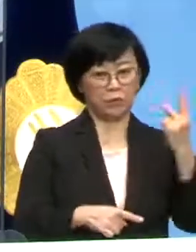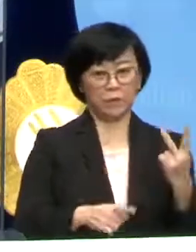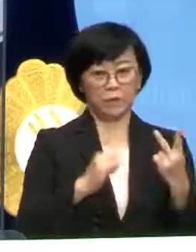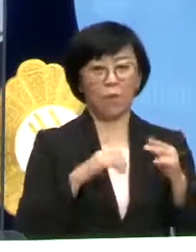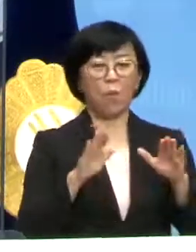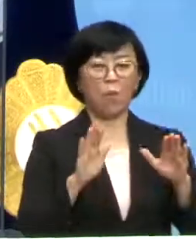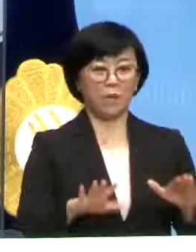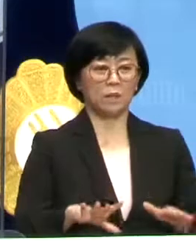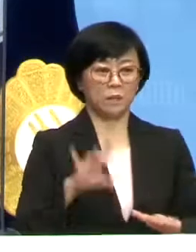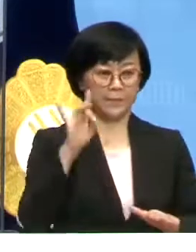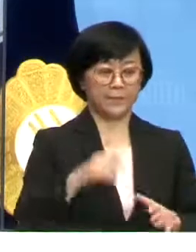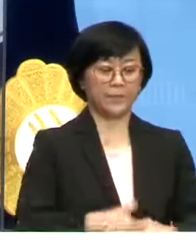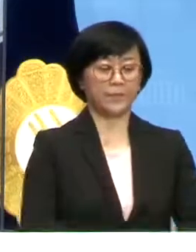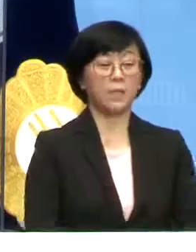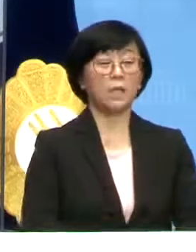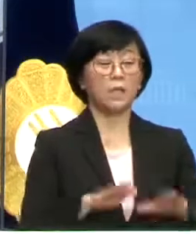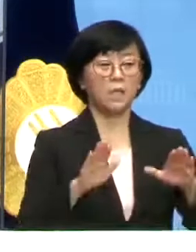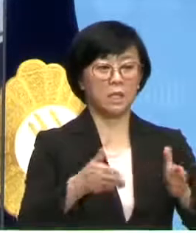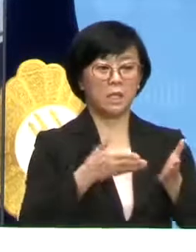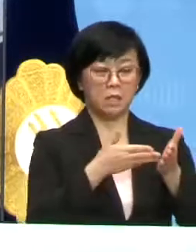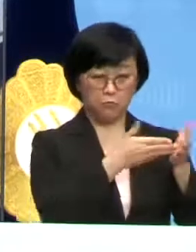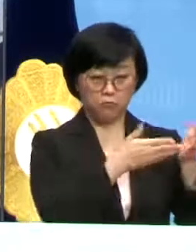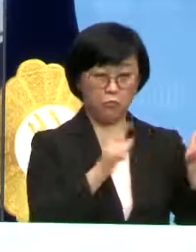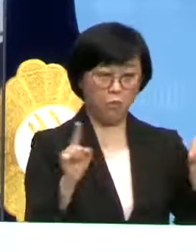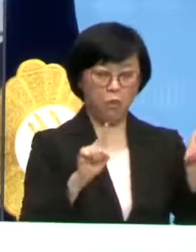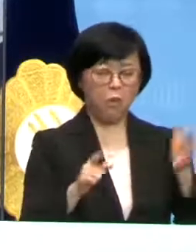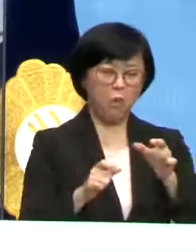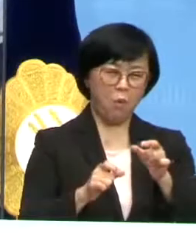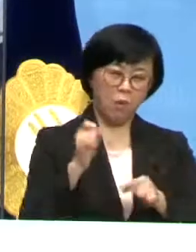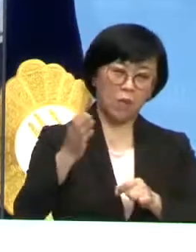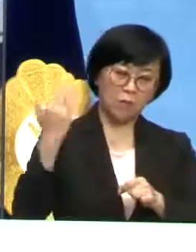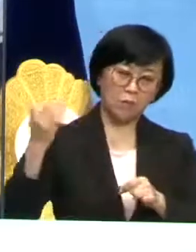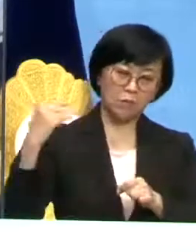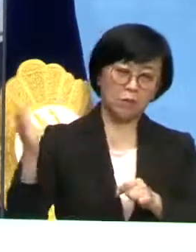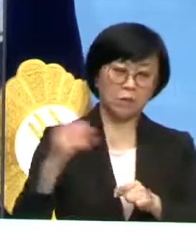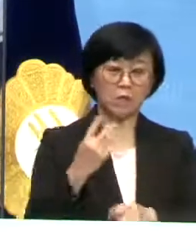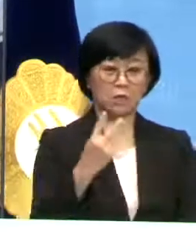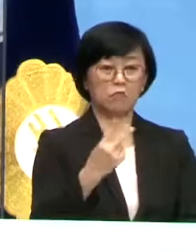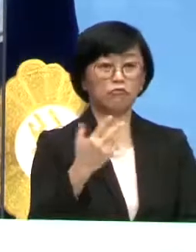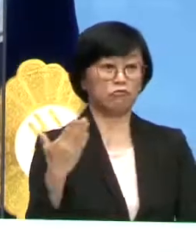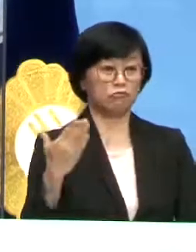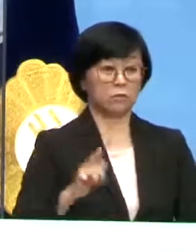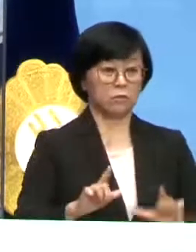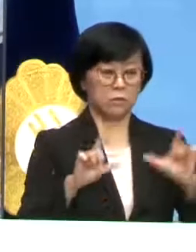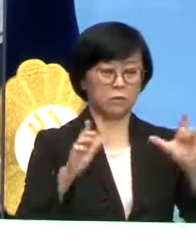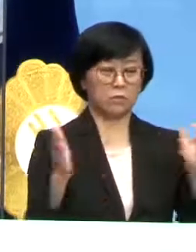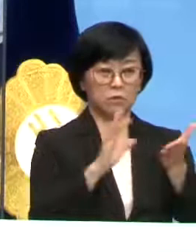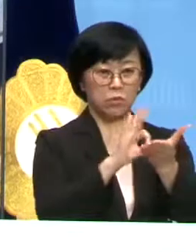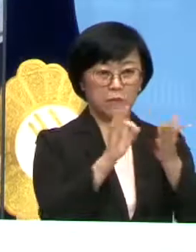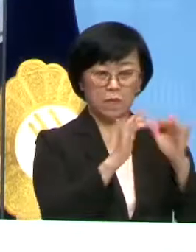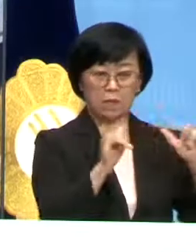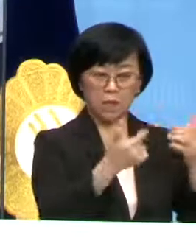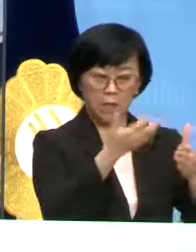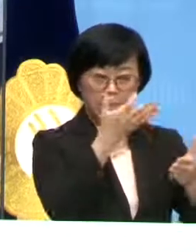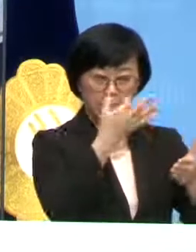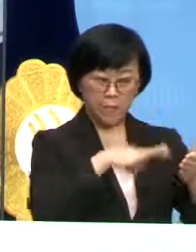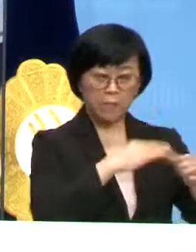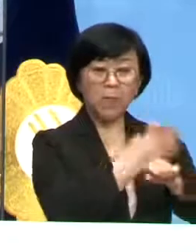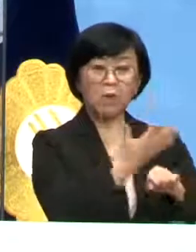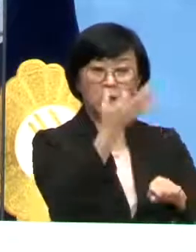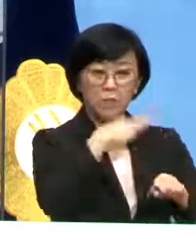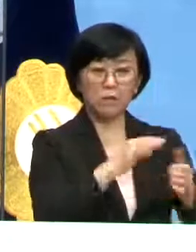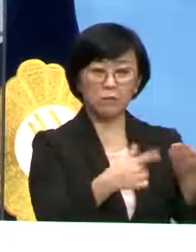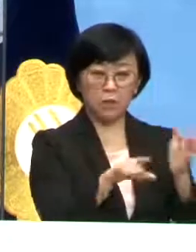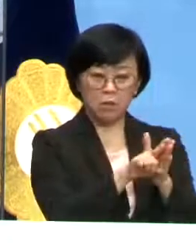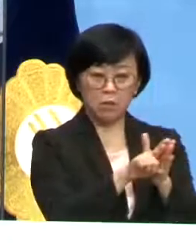와서 하게 되는데 이 이슈는 굉장히 오래된 이십니다 2009년부터 소비자들의 편익을 위해서